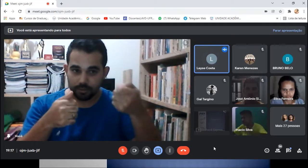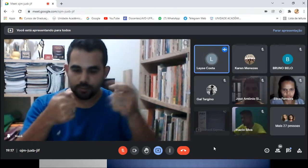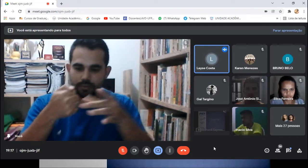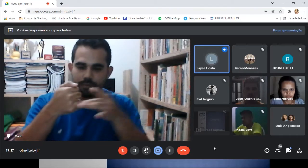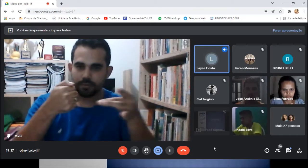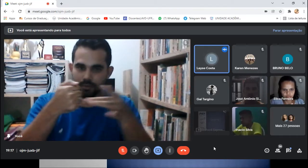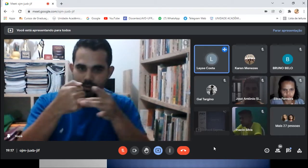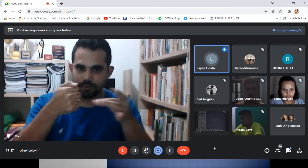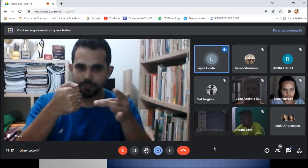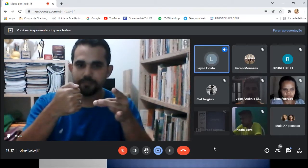Certo? Este é o sinal.